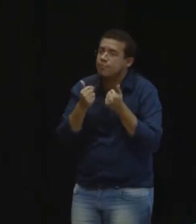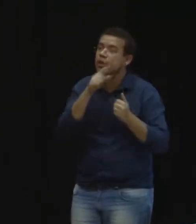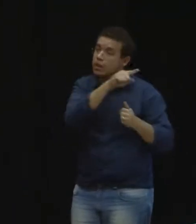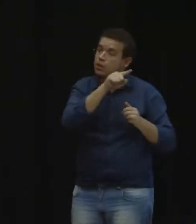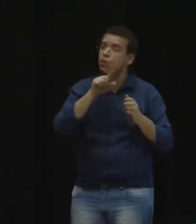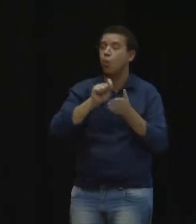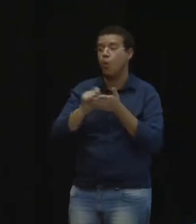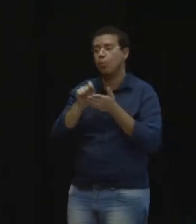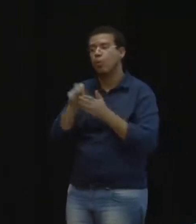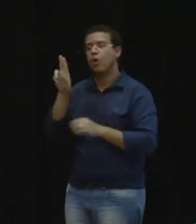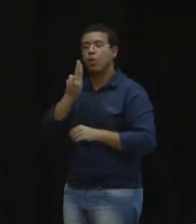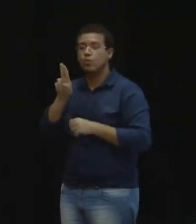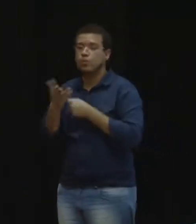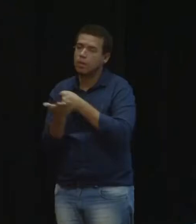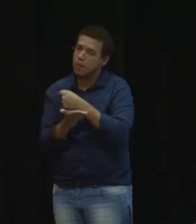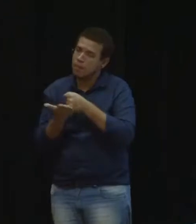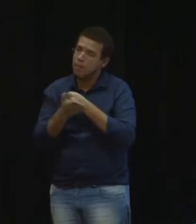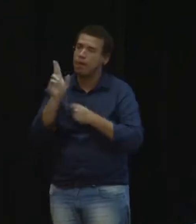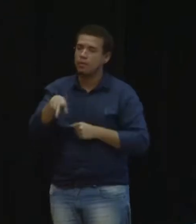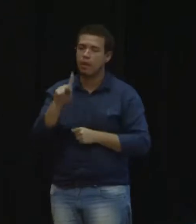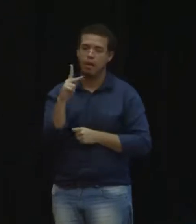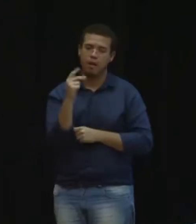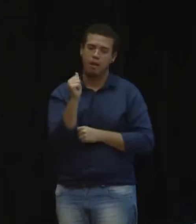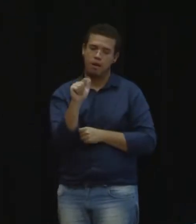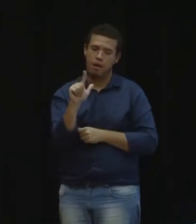diferentes. Então, é isso que